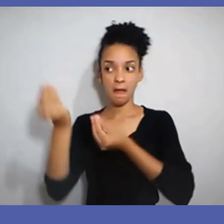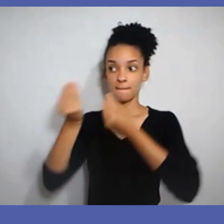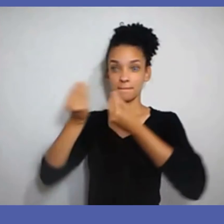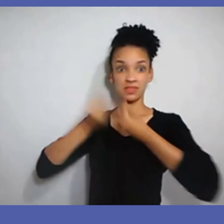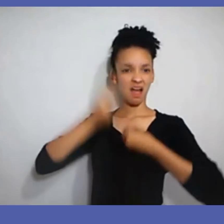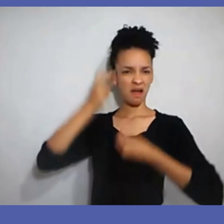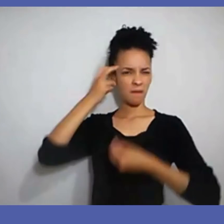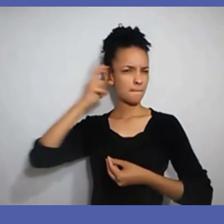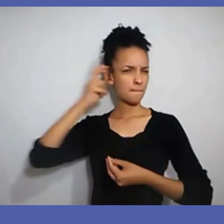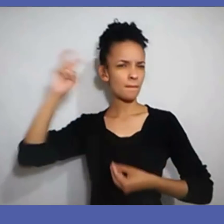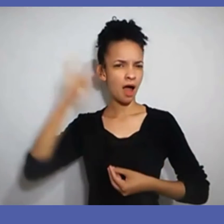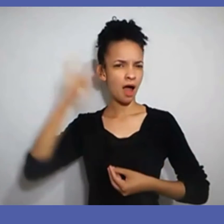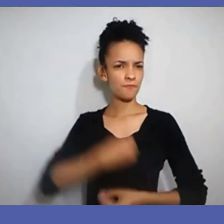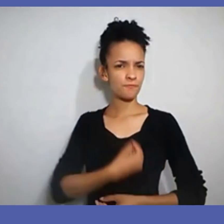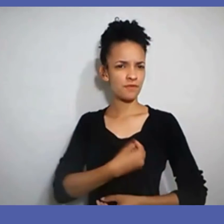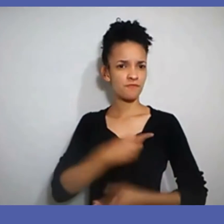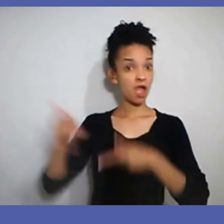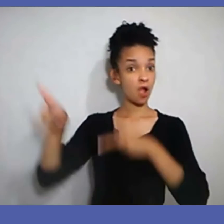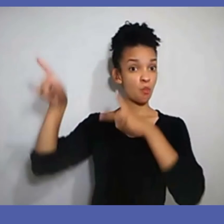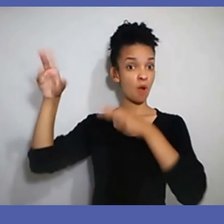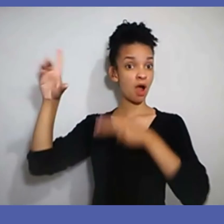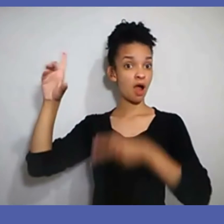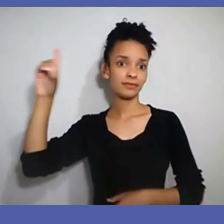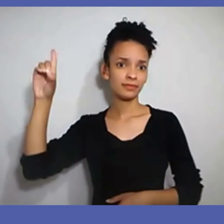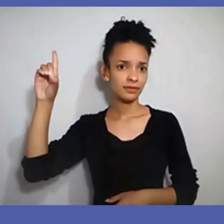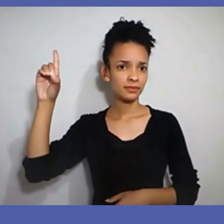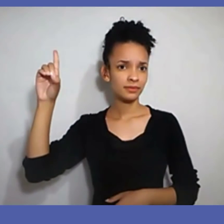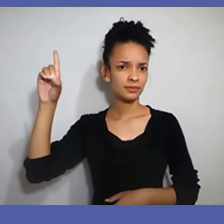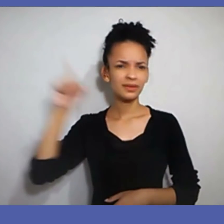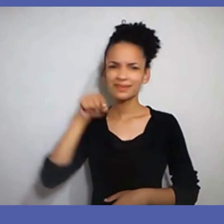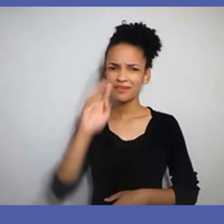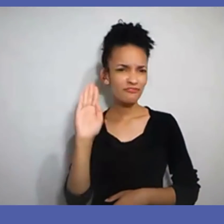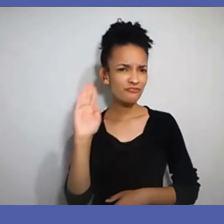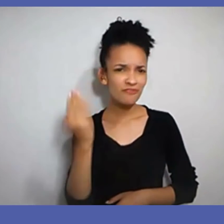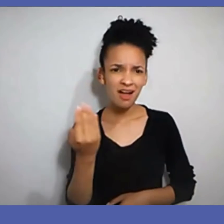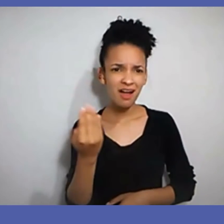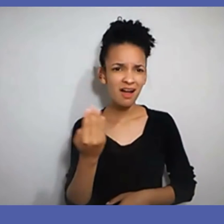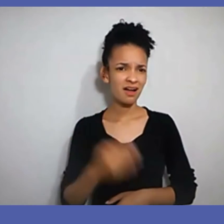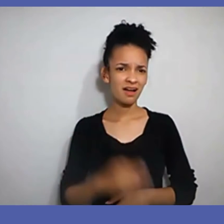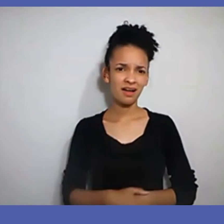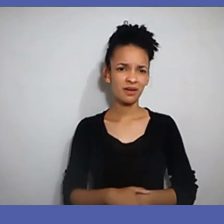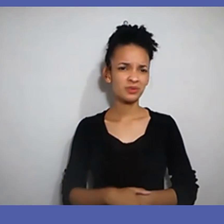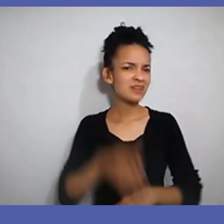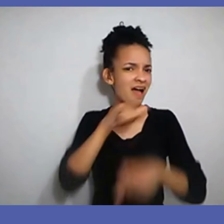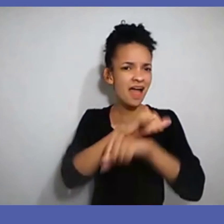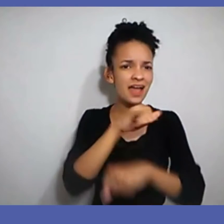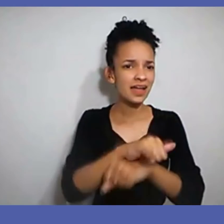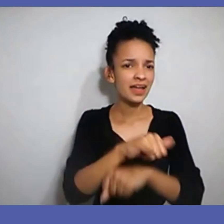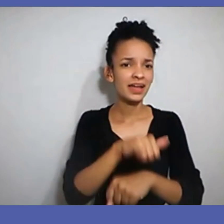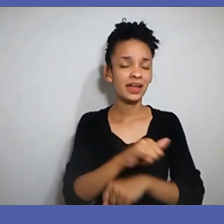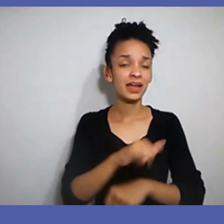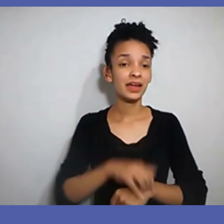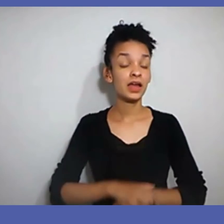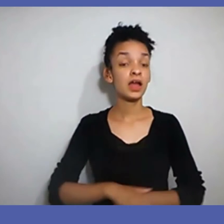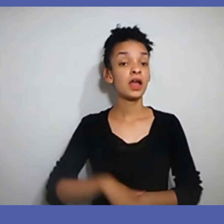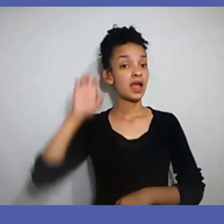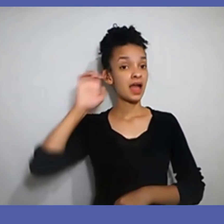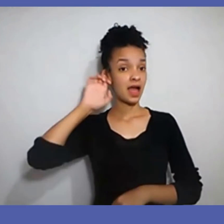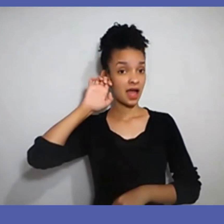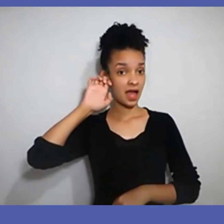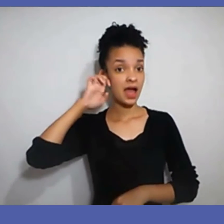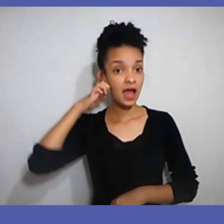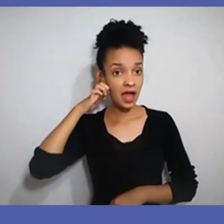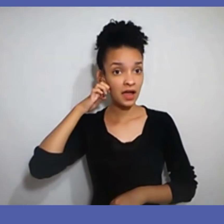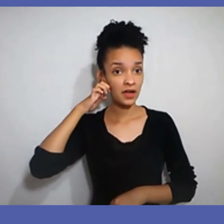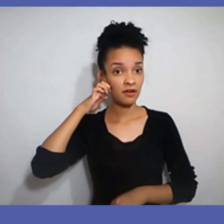como Deus. Isso é falso, isso é engano, tá? E Eva comeu do fruto e deu